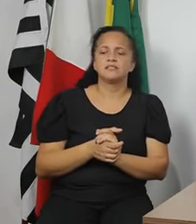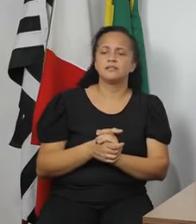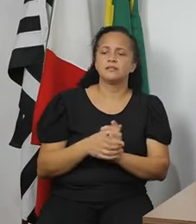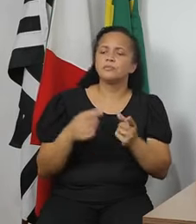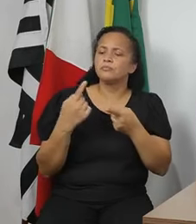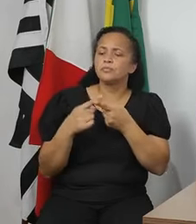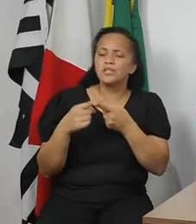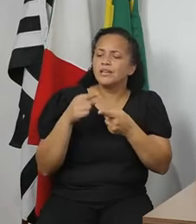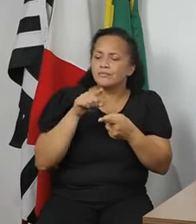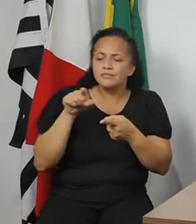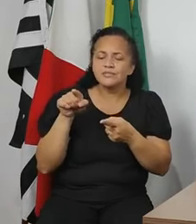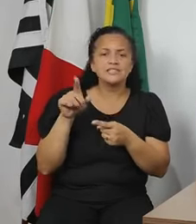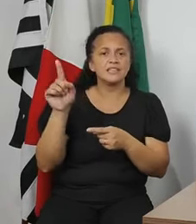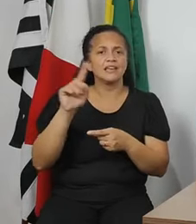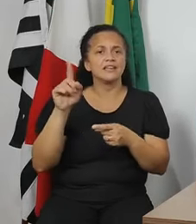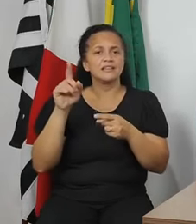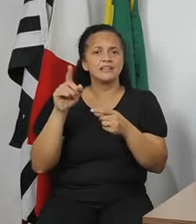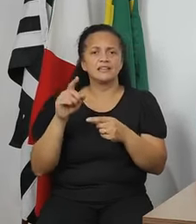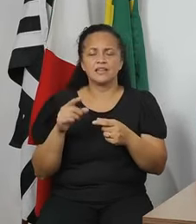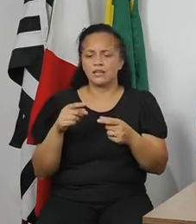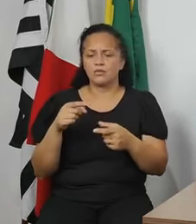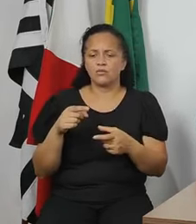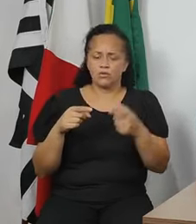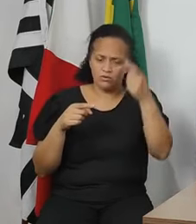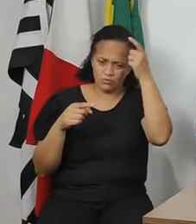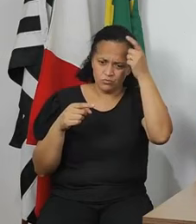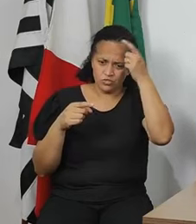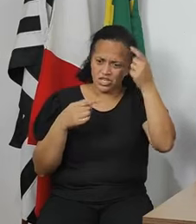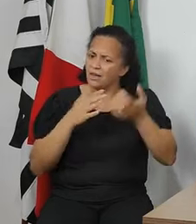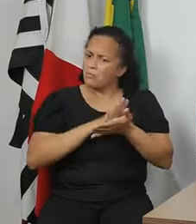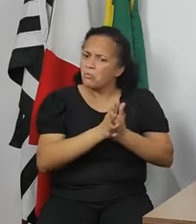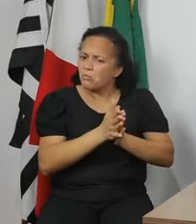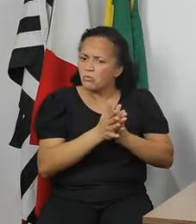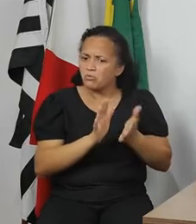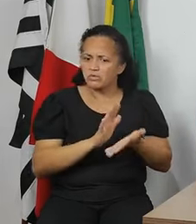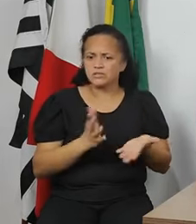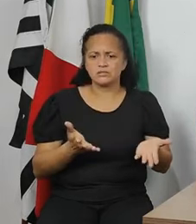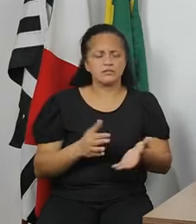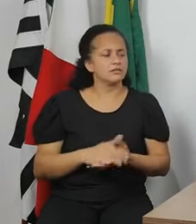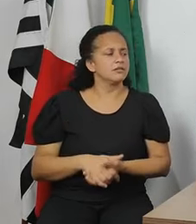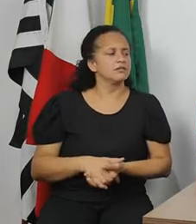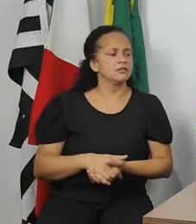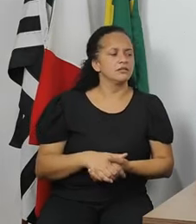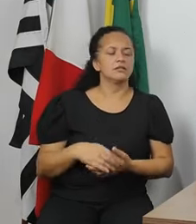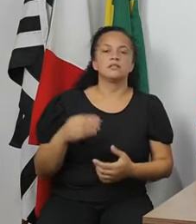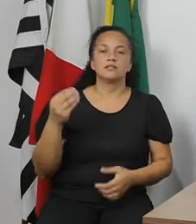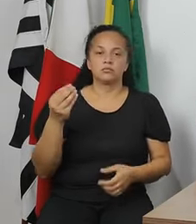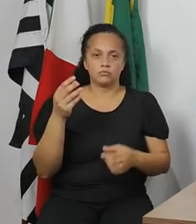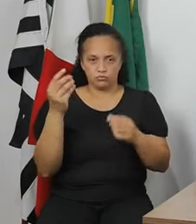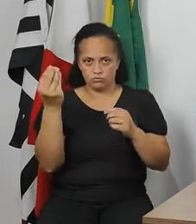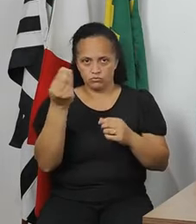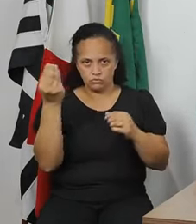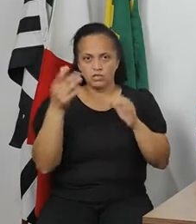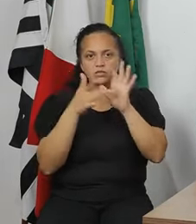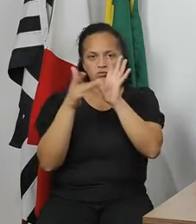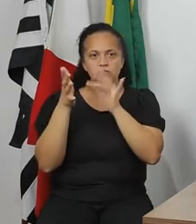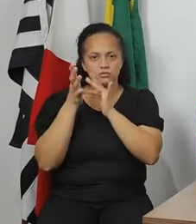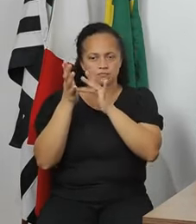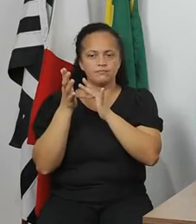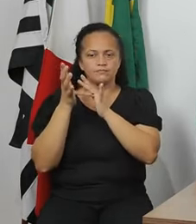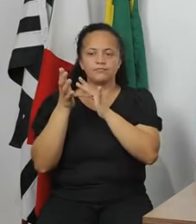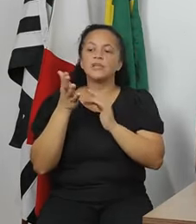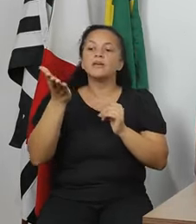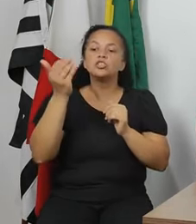E trouxeram-lhe, e quando ele o viu, logo o espírito se agitou com violência e caindo por